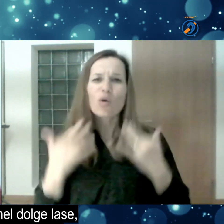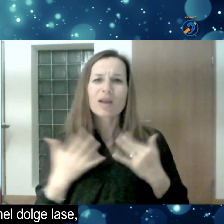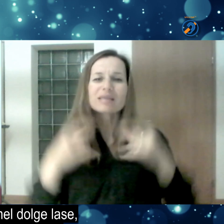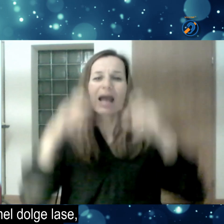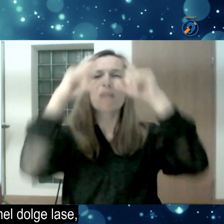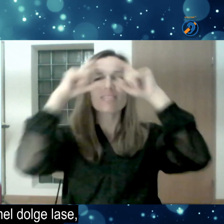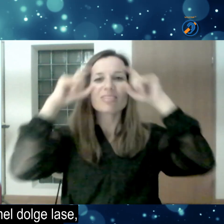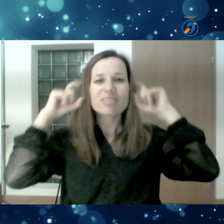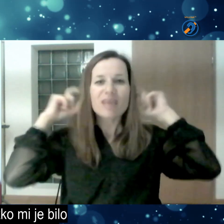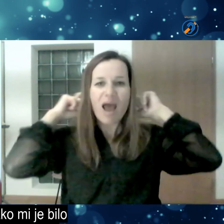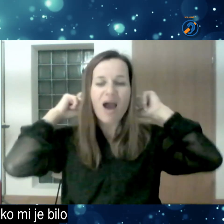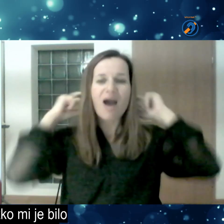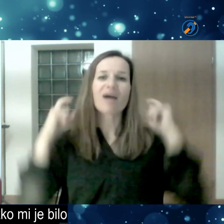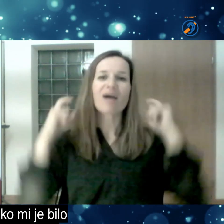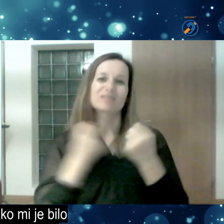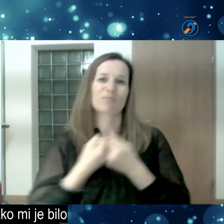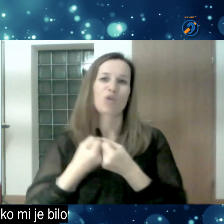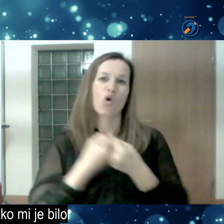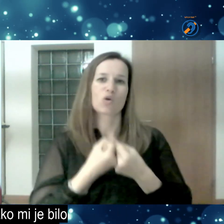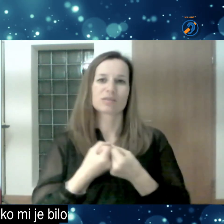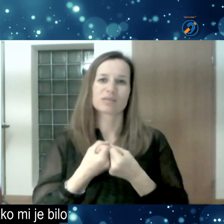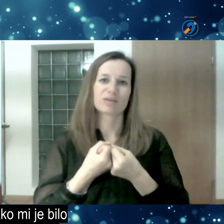nosil trakove čez. Skratka,